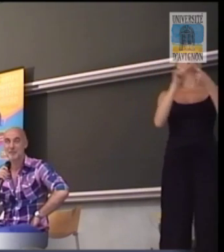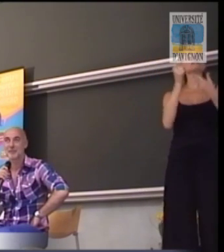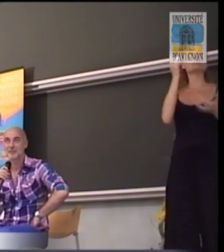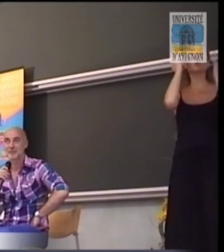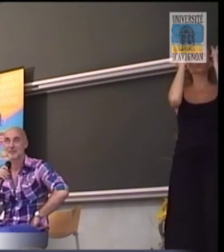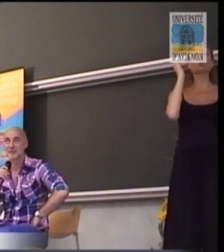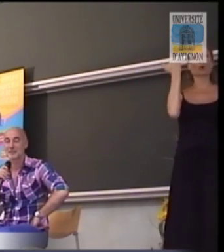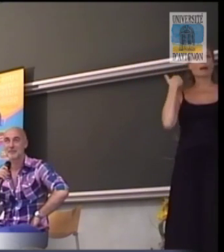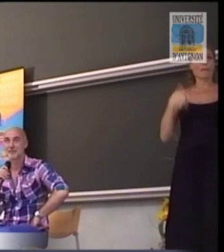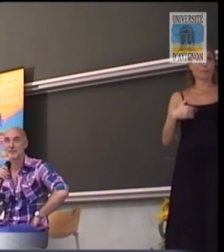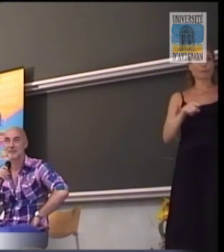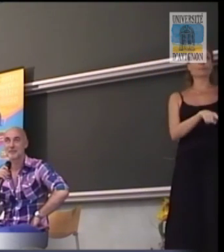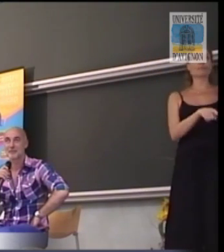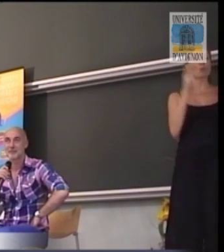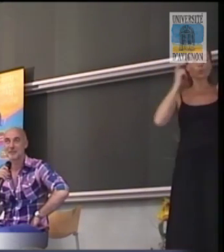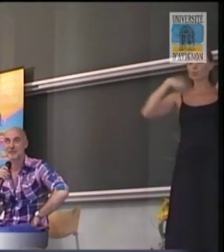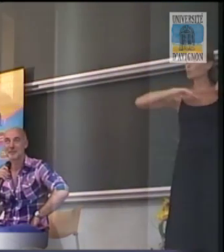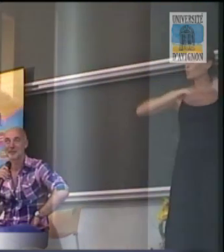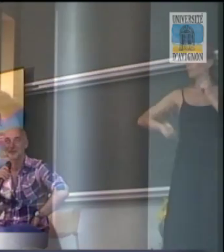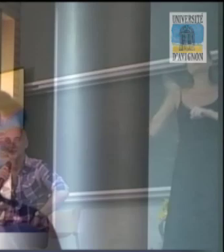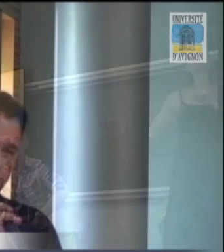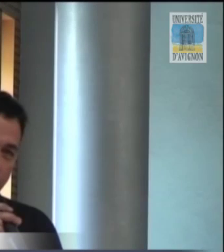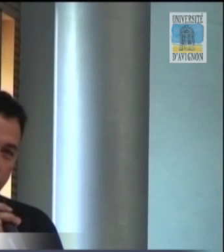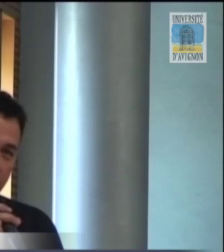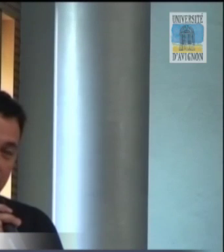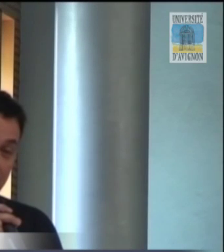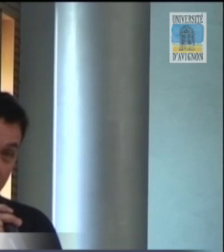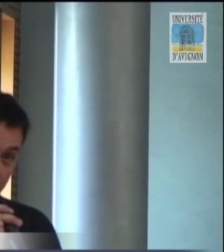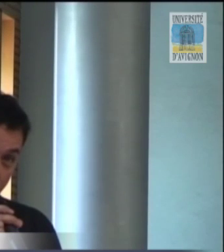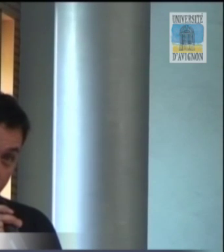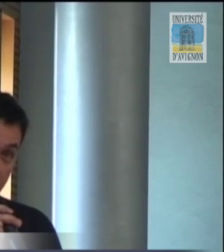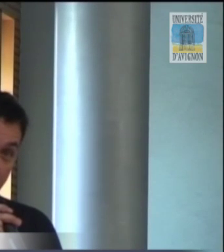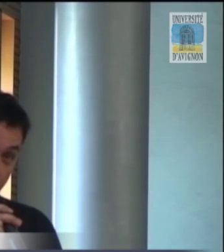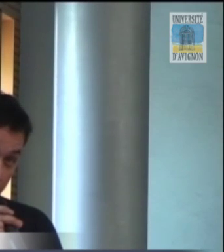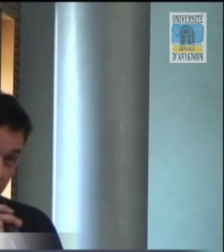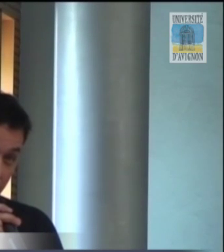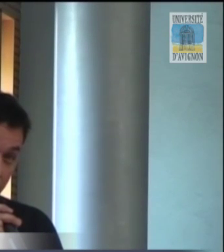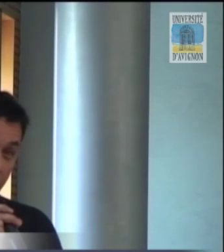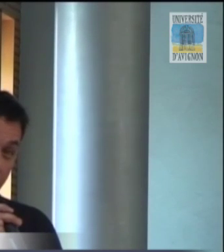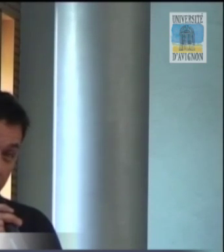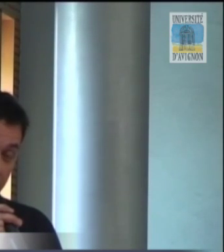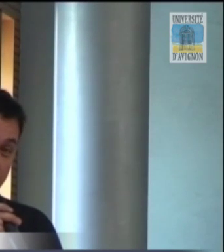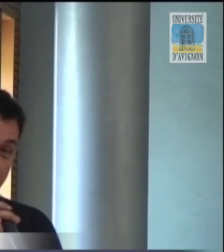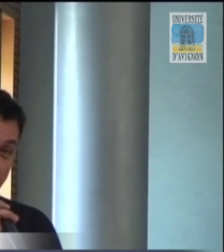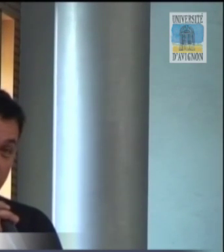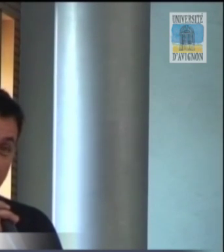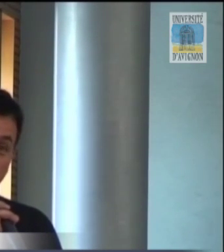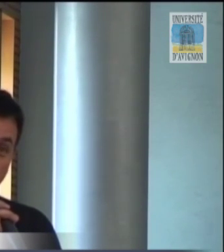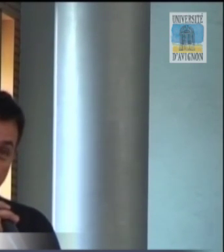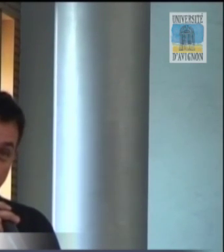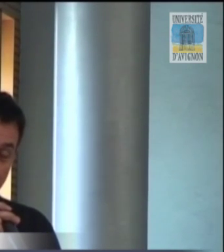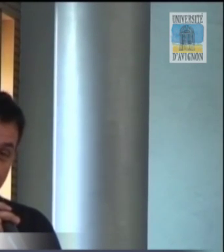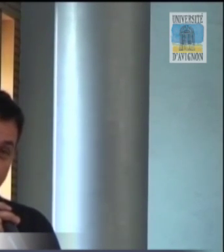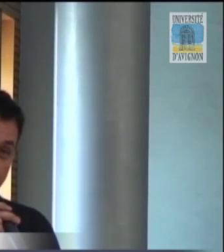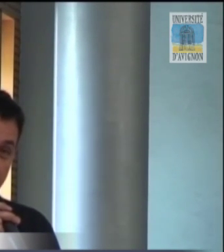handicap. Pour nous, c'était très important de faire remonter ces questions et ces propositions auprès de notre ministère pour